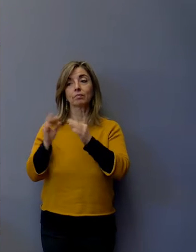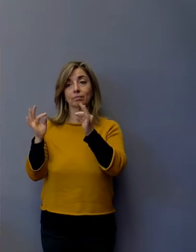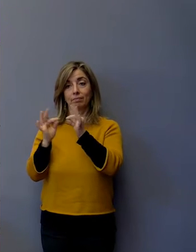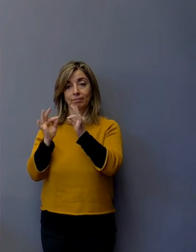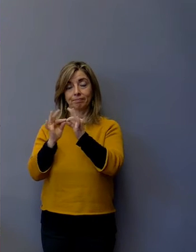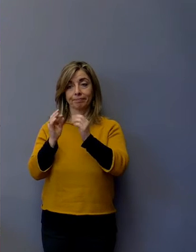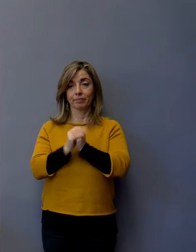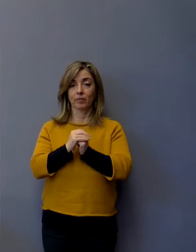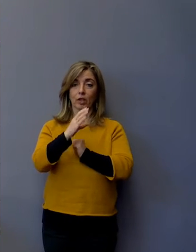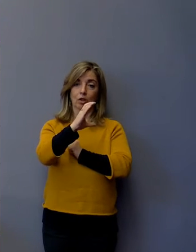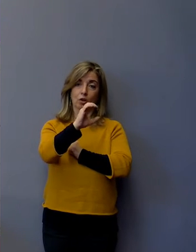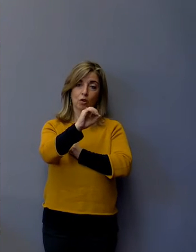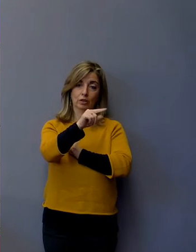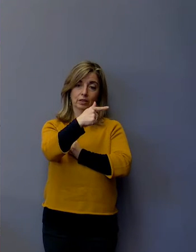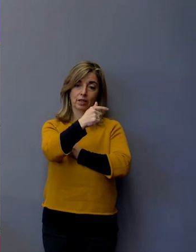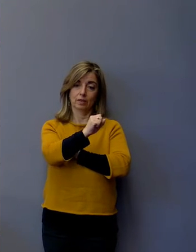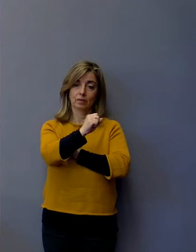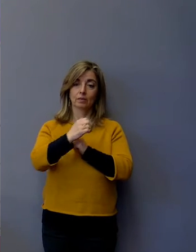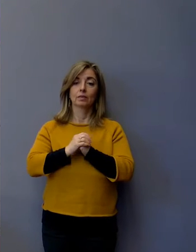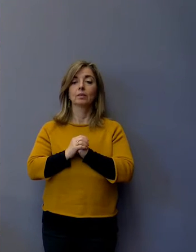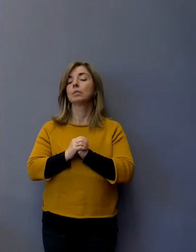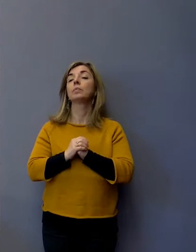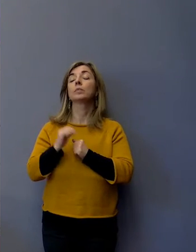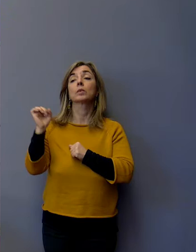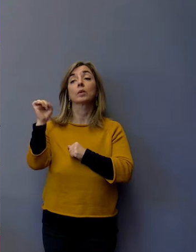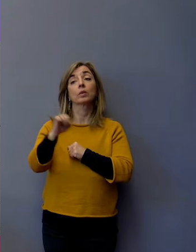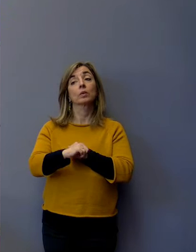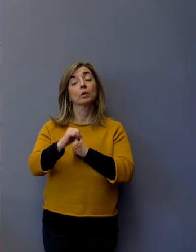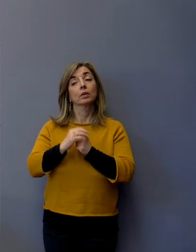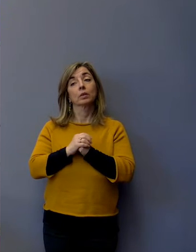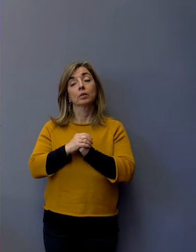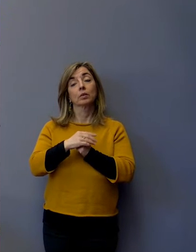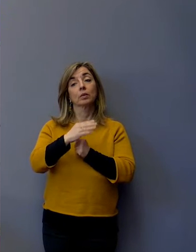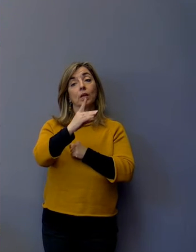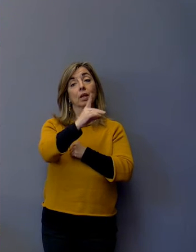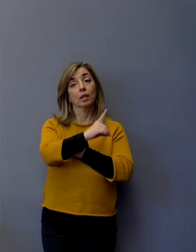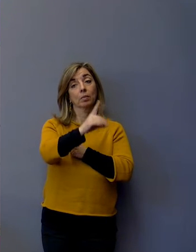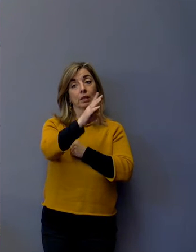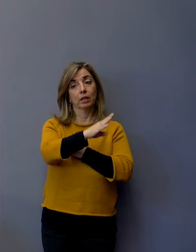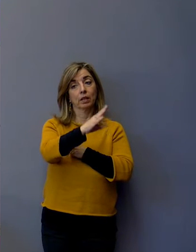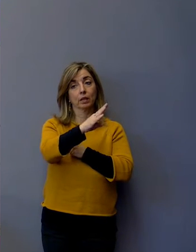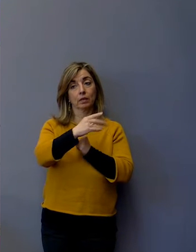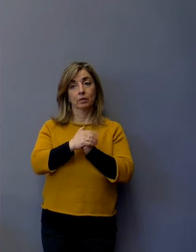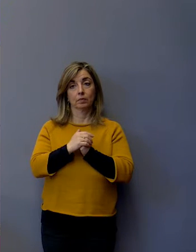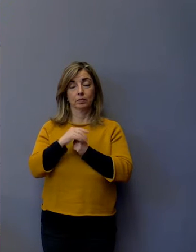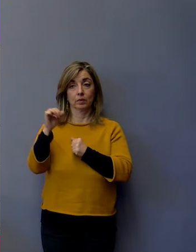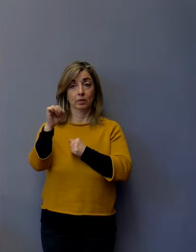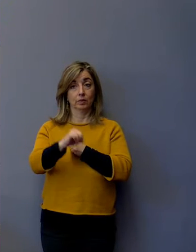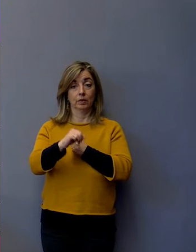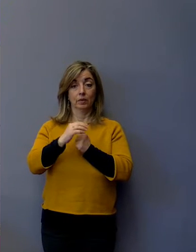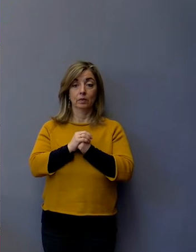consigliere costa contrario consigliere de benedictis contrario